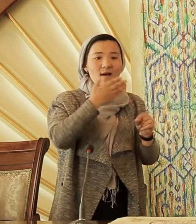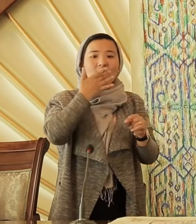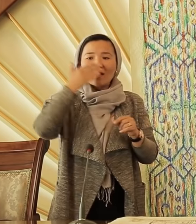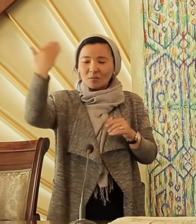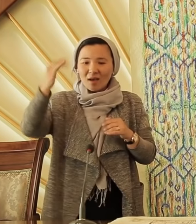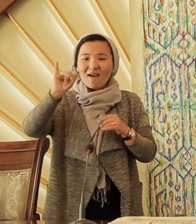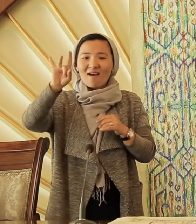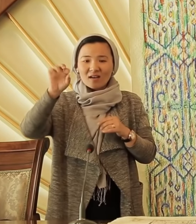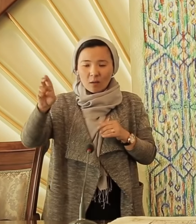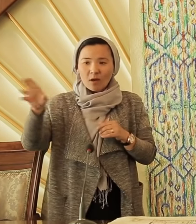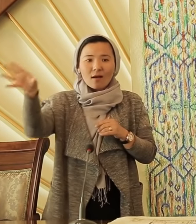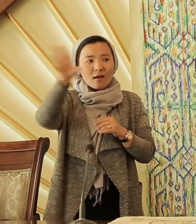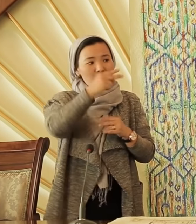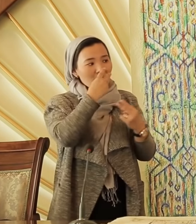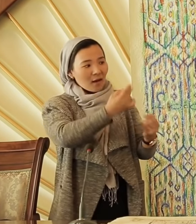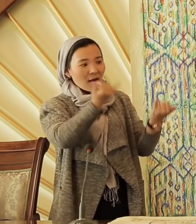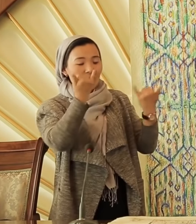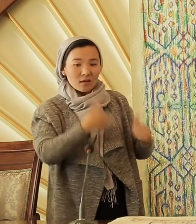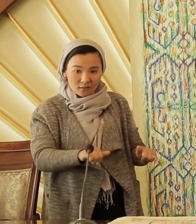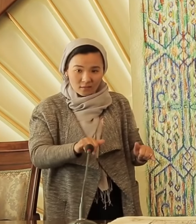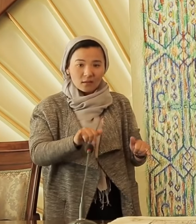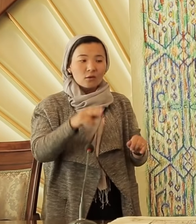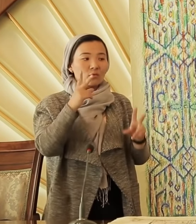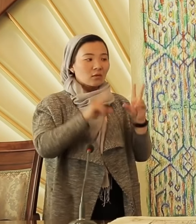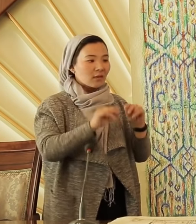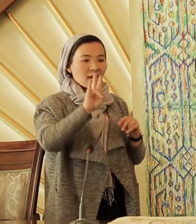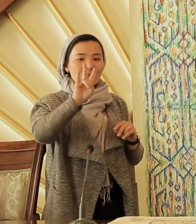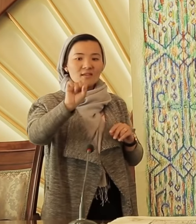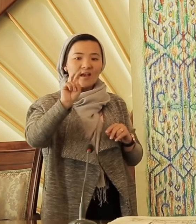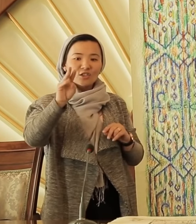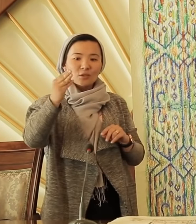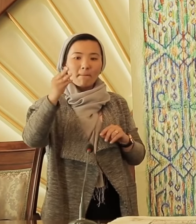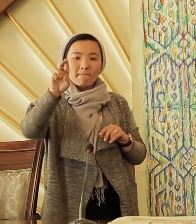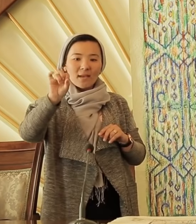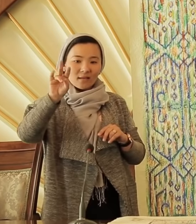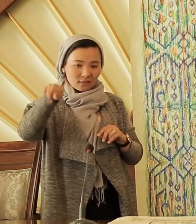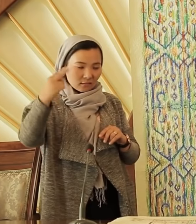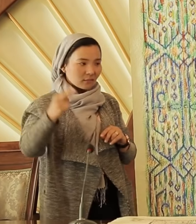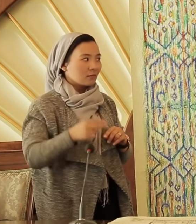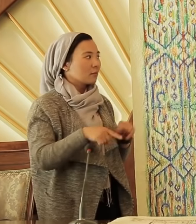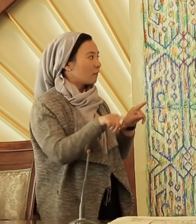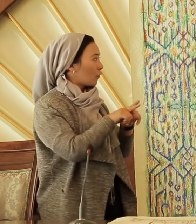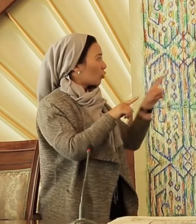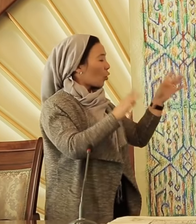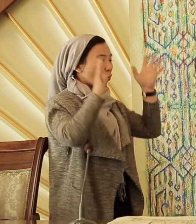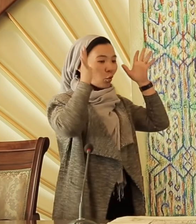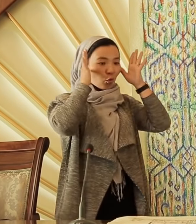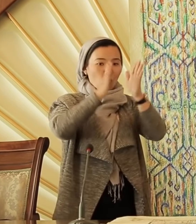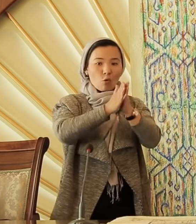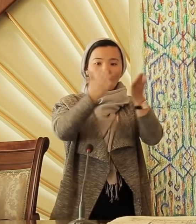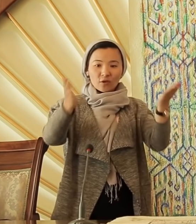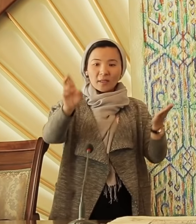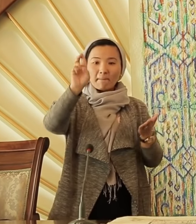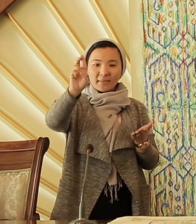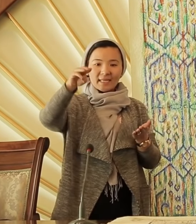Arablar ham, ajamlar ham hayratda. Bizning Bahouddin Naqshband degan avliyo bobomiz bor. Qur'onning alif, b, t,